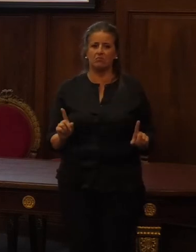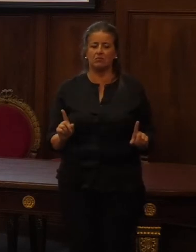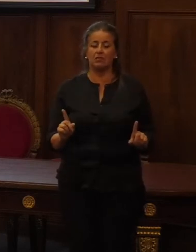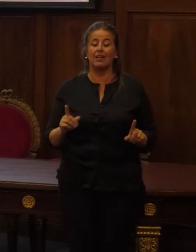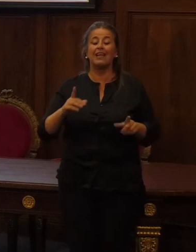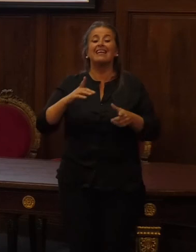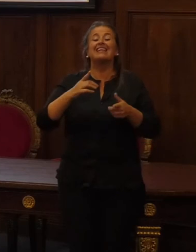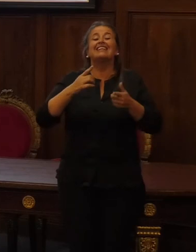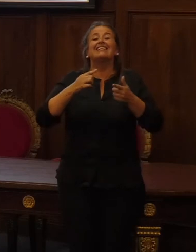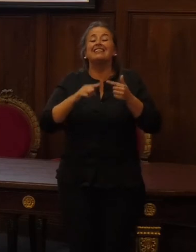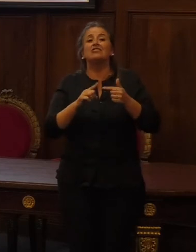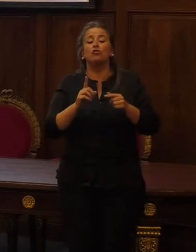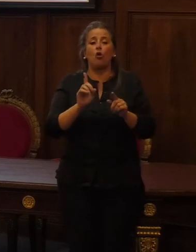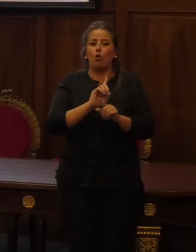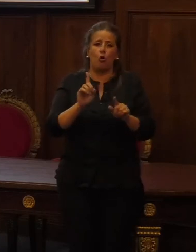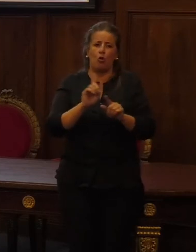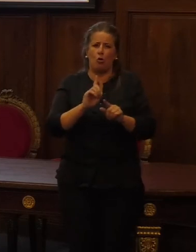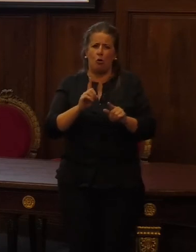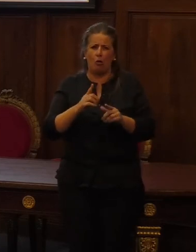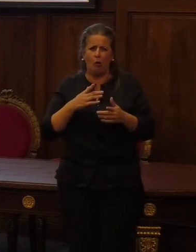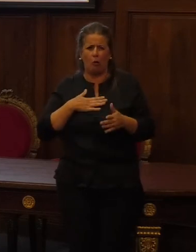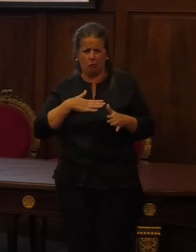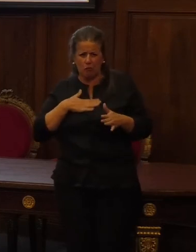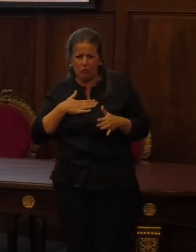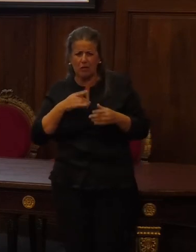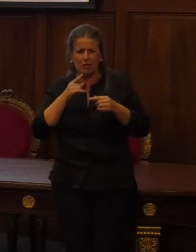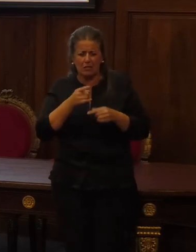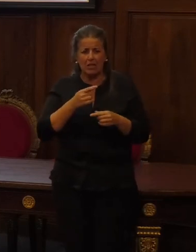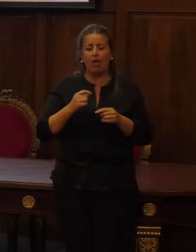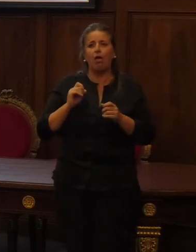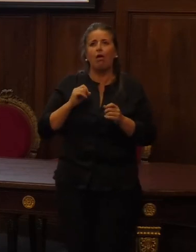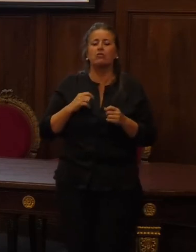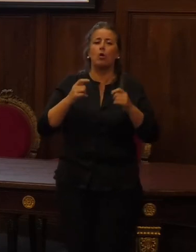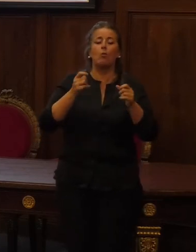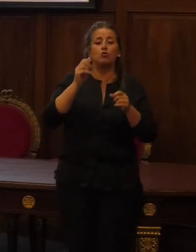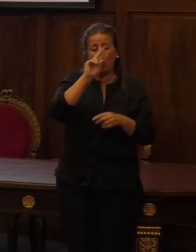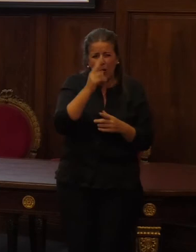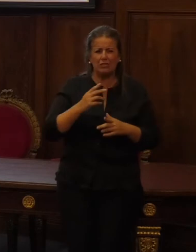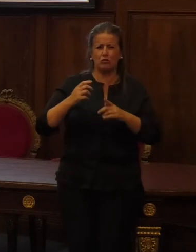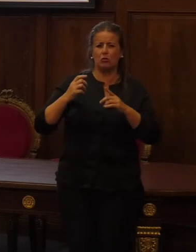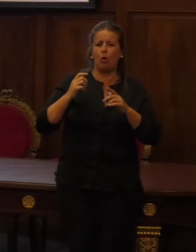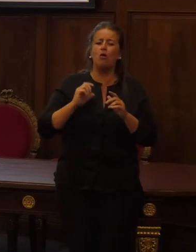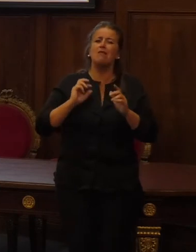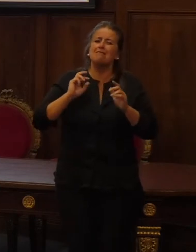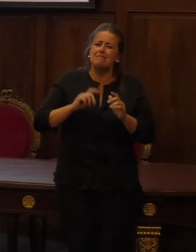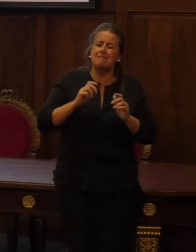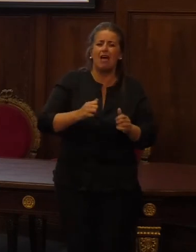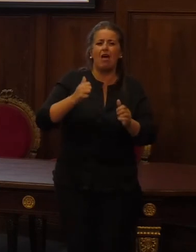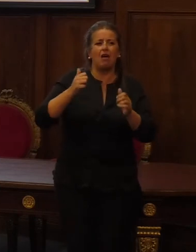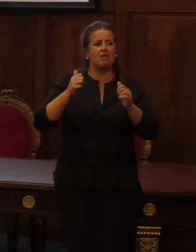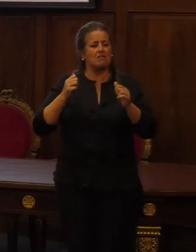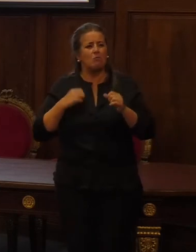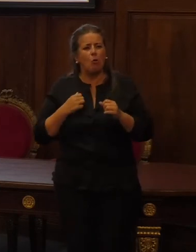Esto tampoco tiene que justificar nuestras lentitudes, pero sí también